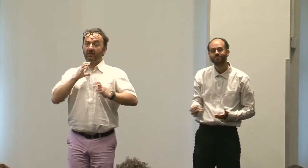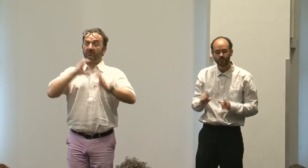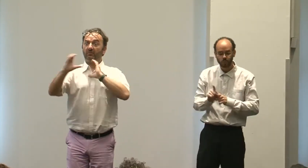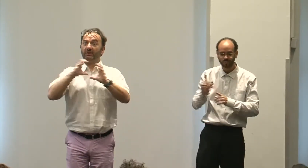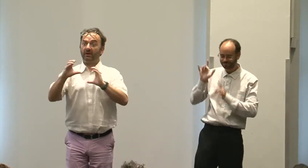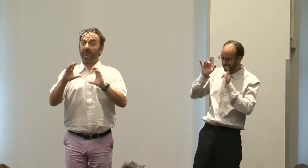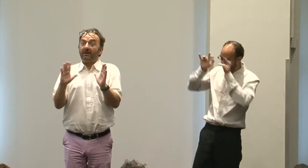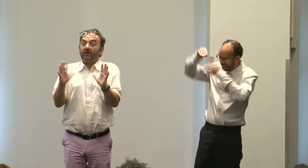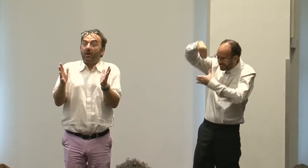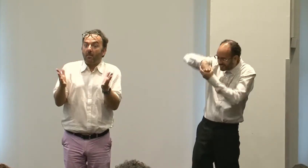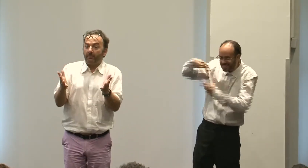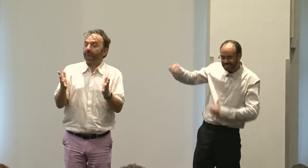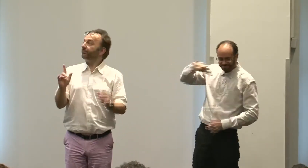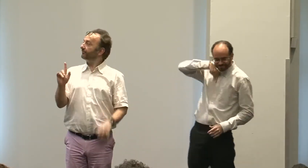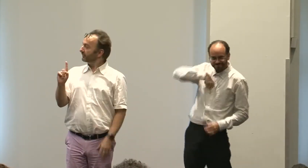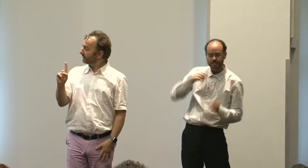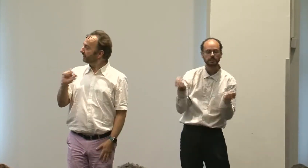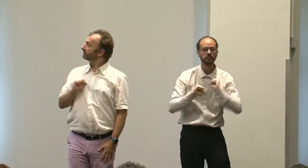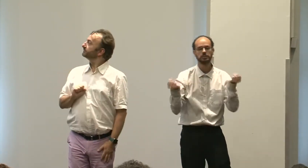e